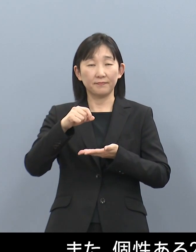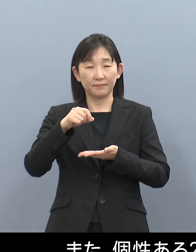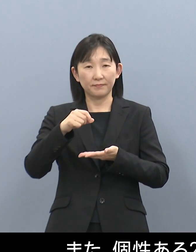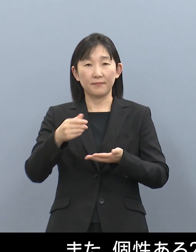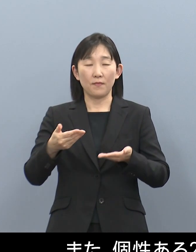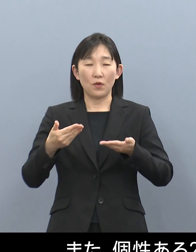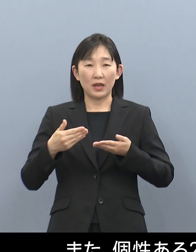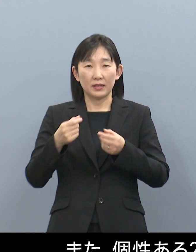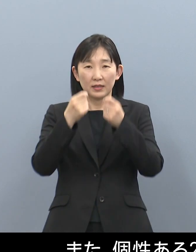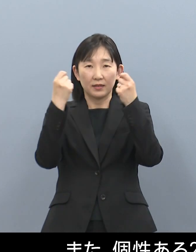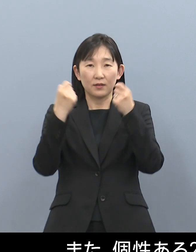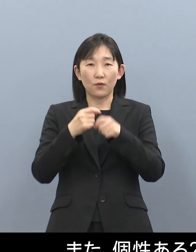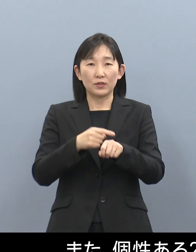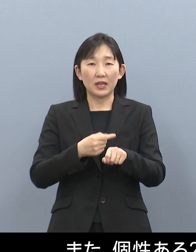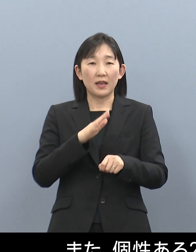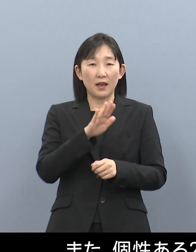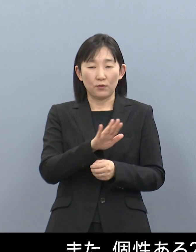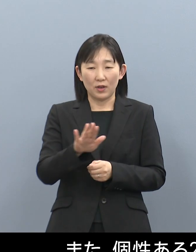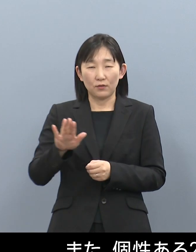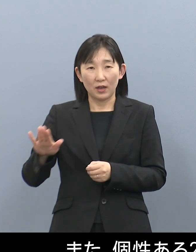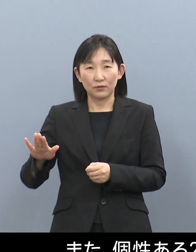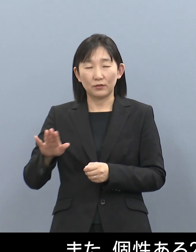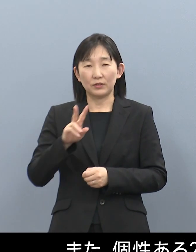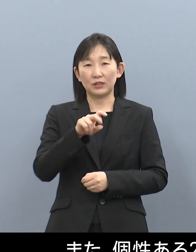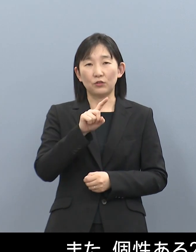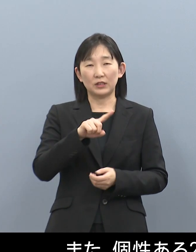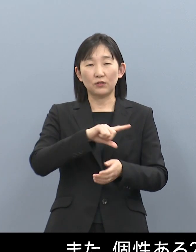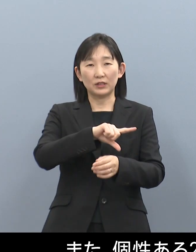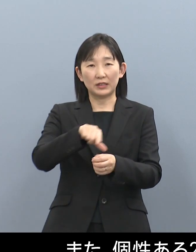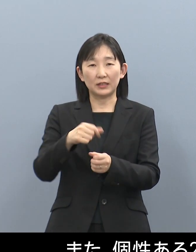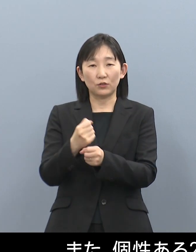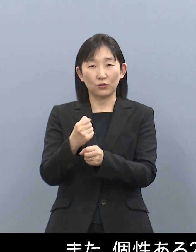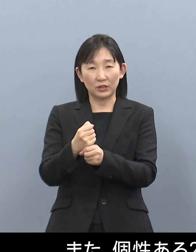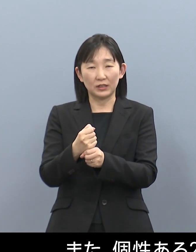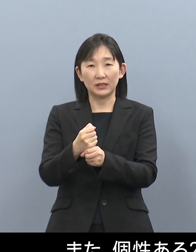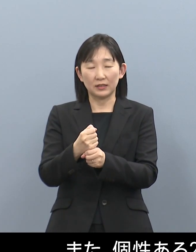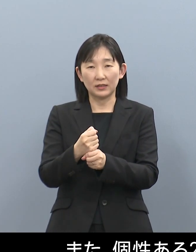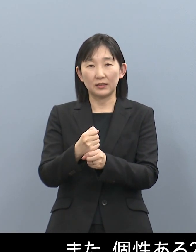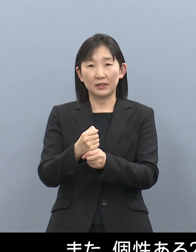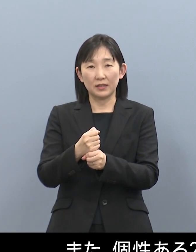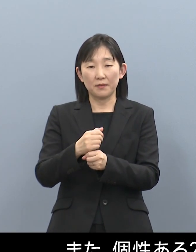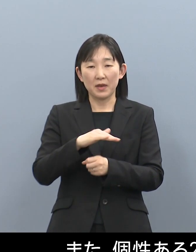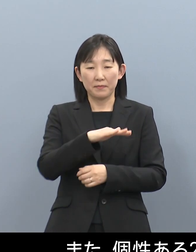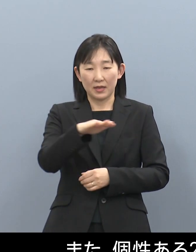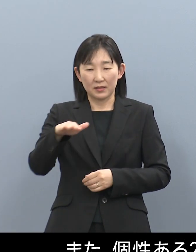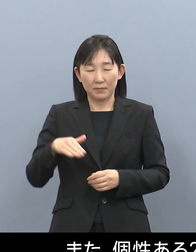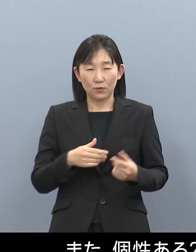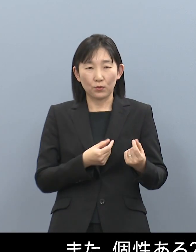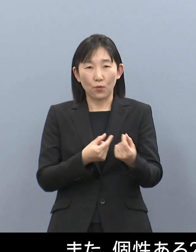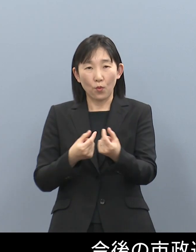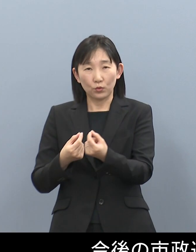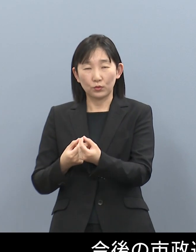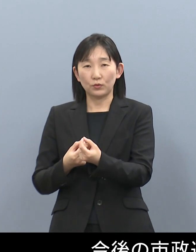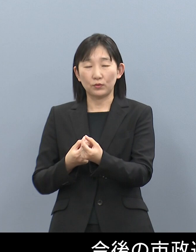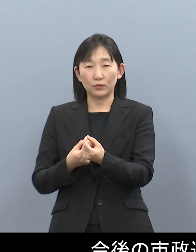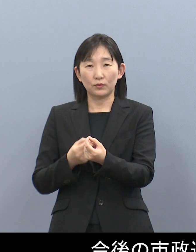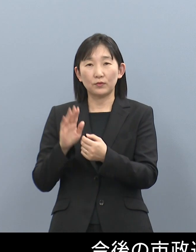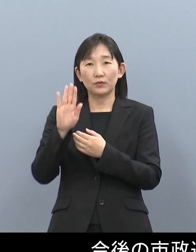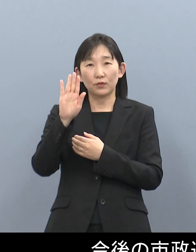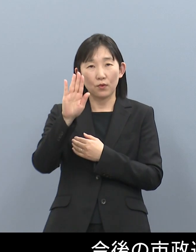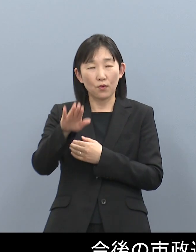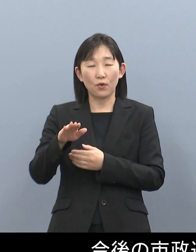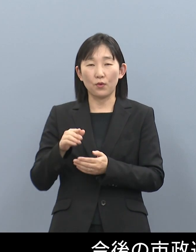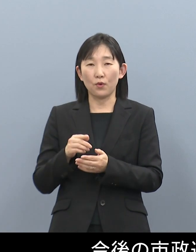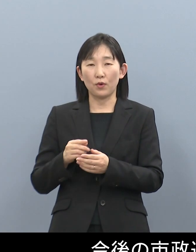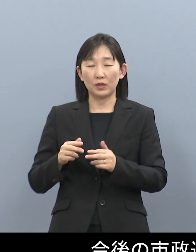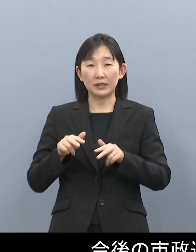個性ある21の地域づくりにつきましても地域の皆様としっかり共有し、今後の市政運営